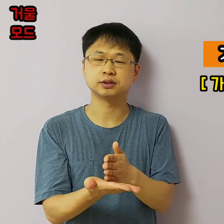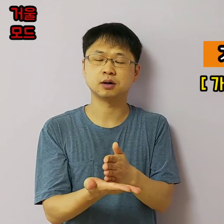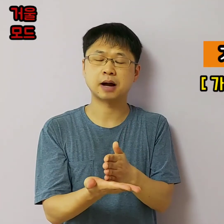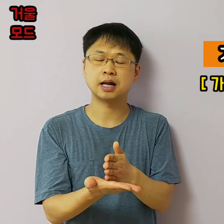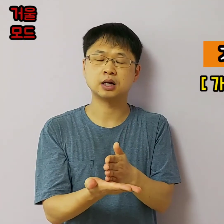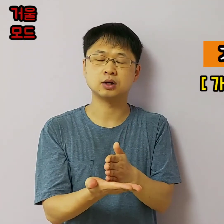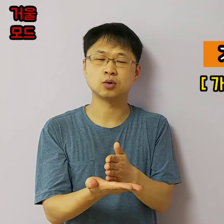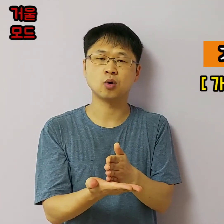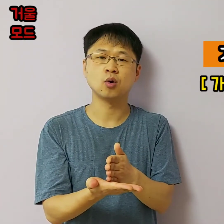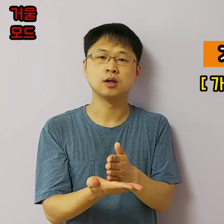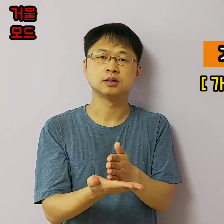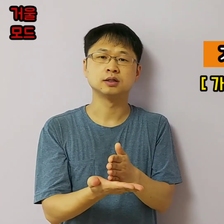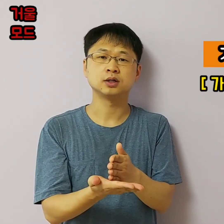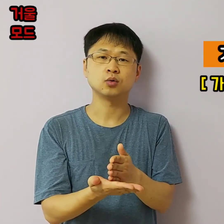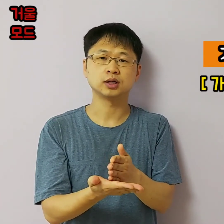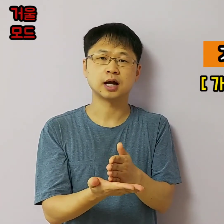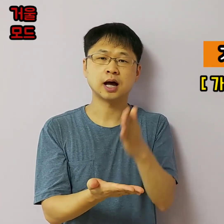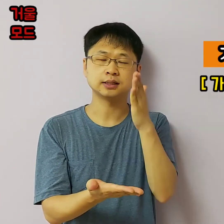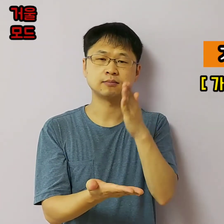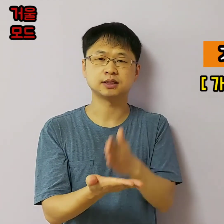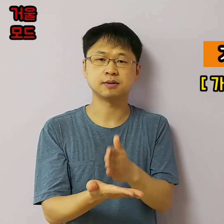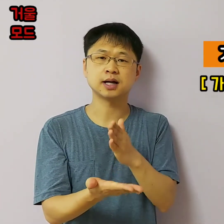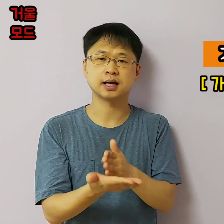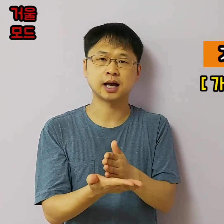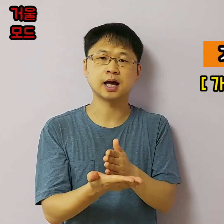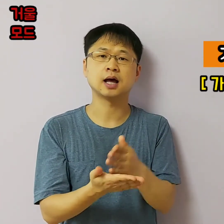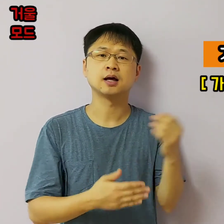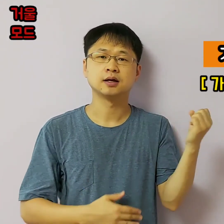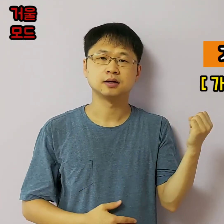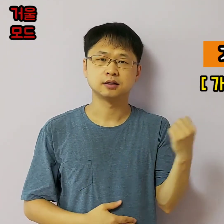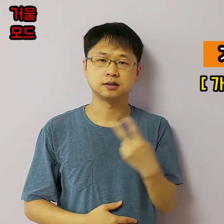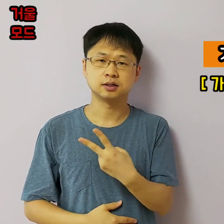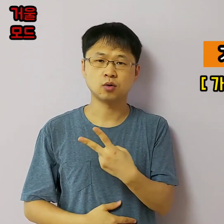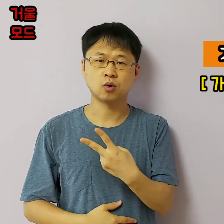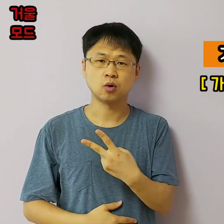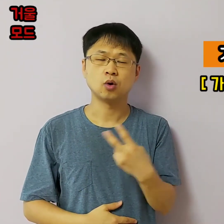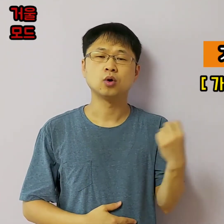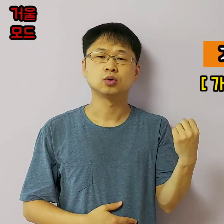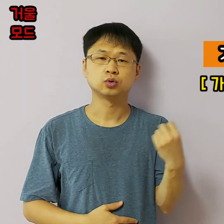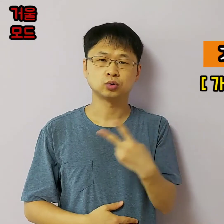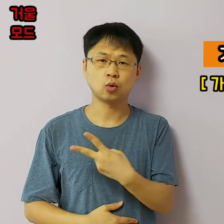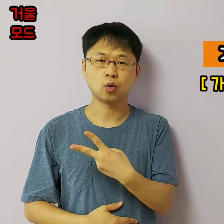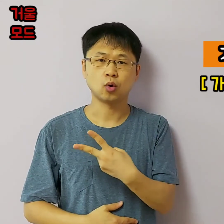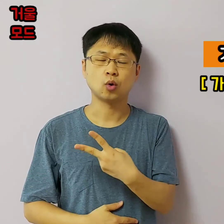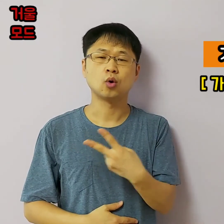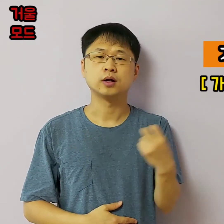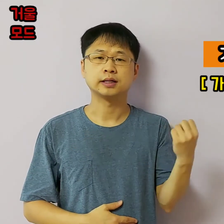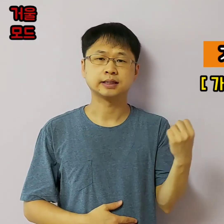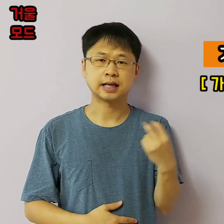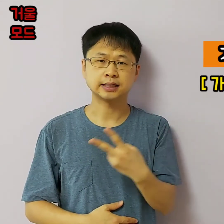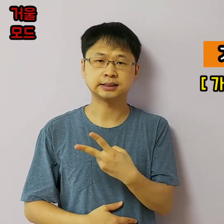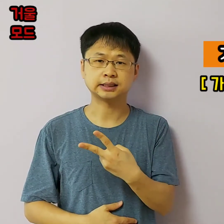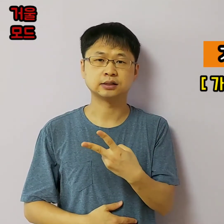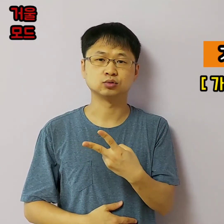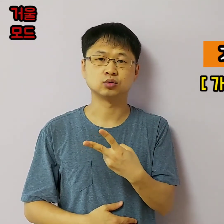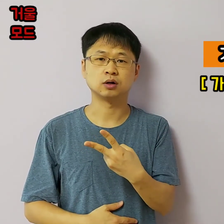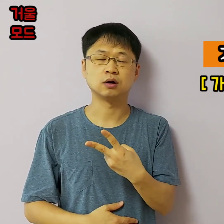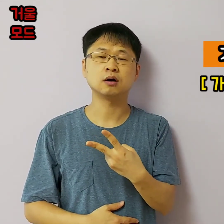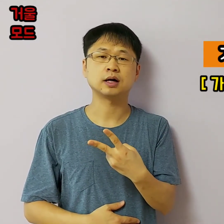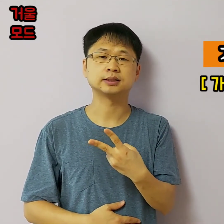배웠죠. 말고, 그리고니까 잡지 말아라. 그리고 또 다시라는 수어 같이